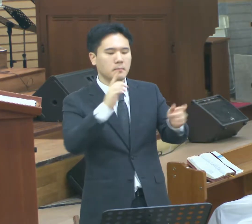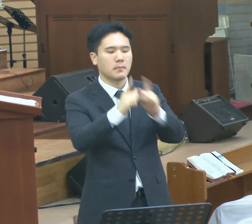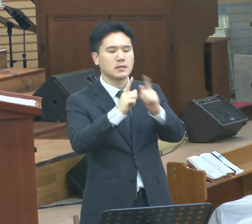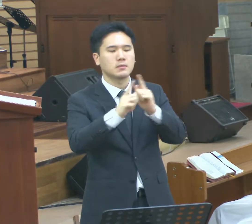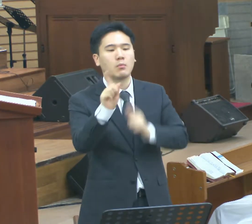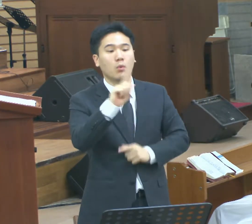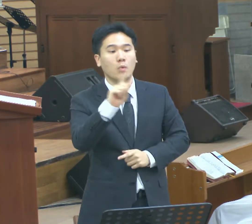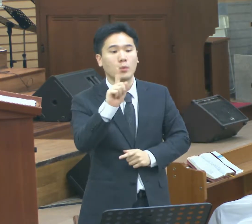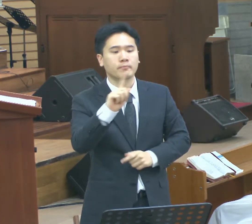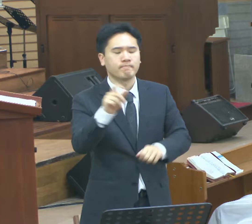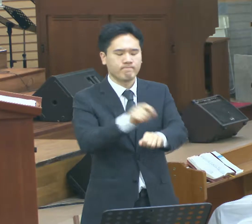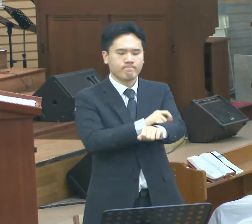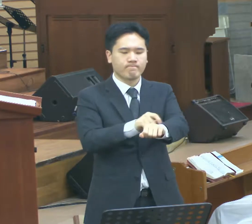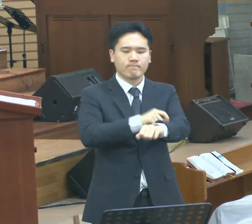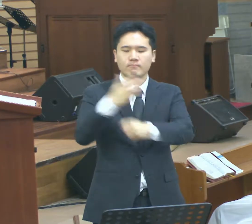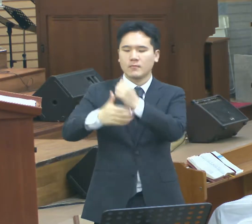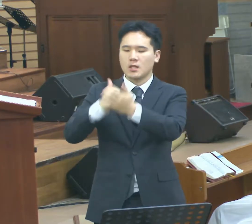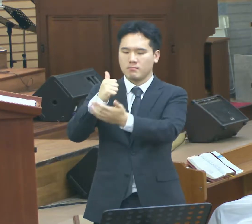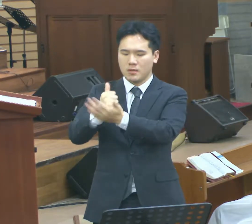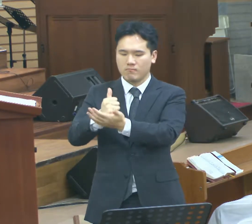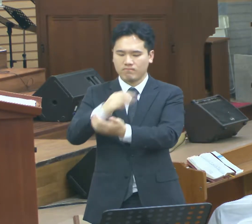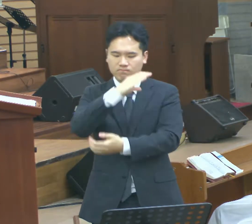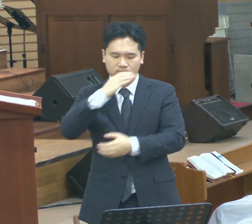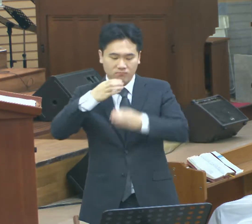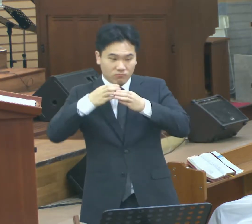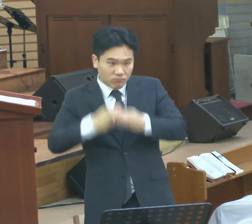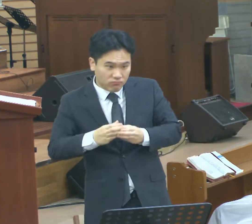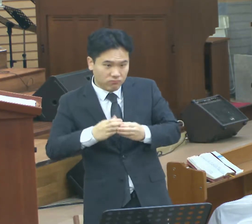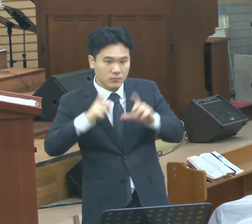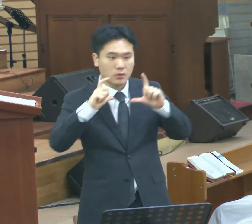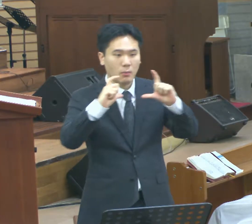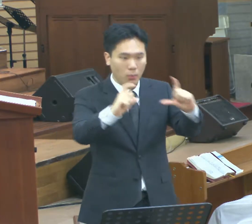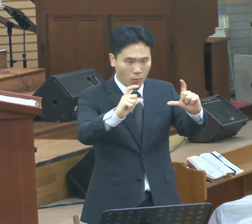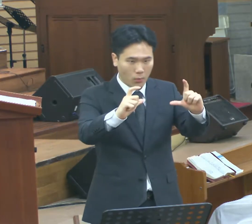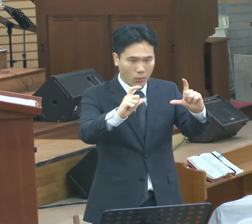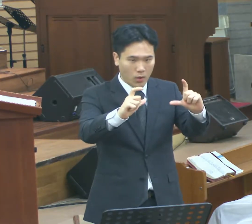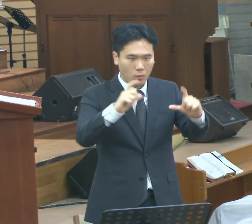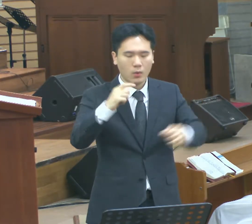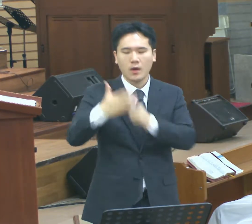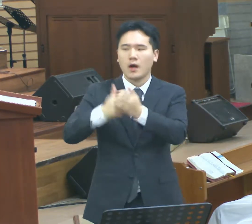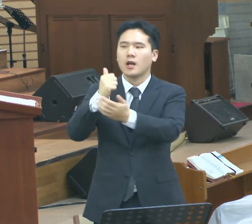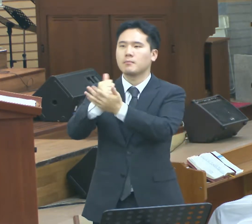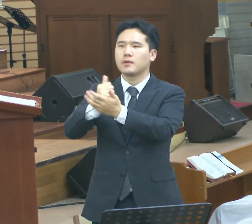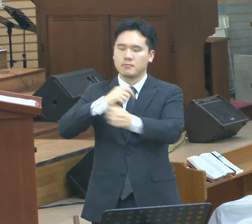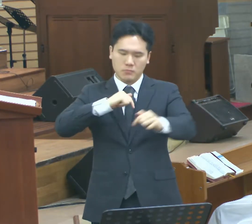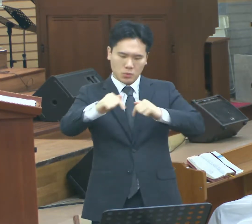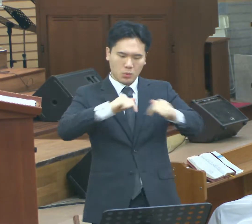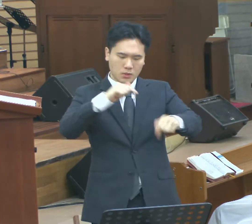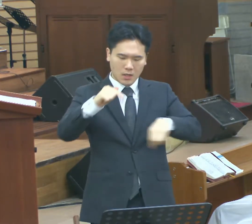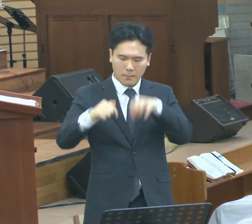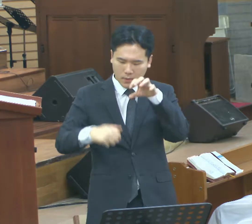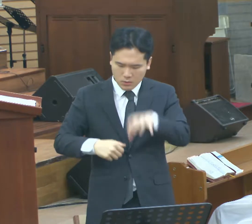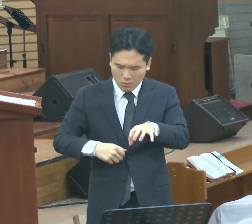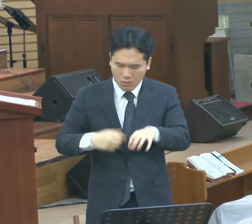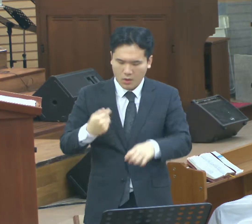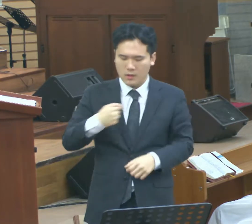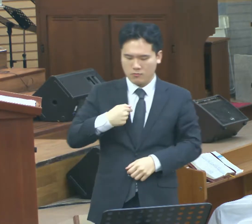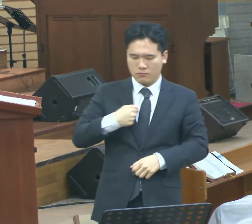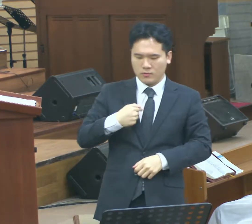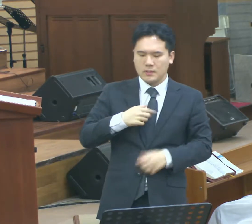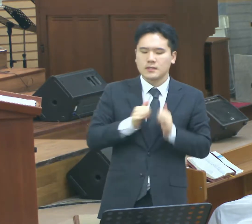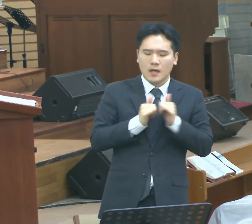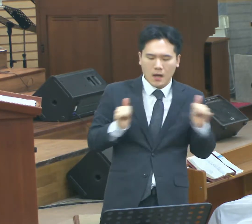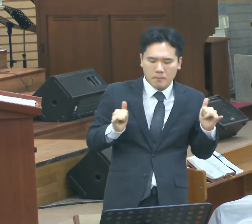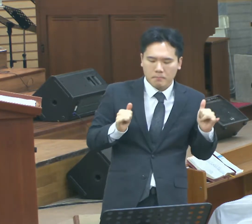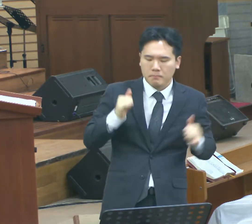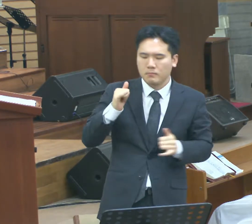위엄을 선포하고 하나님의 통치 앞에서 인간의 가장 올바른 행동이 무엇인지를 교훈하는